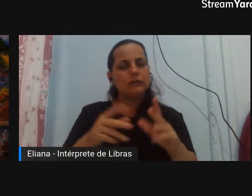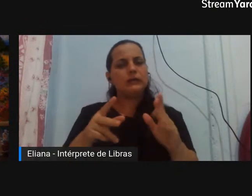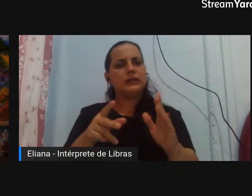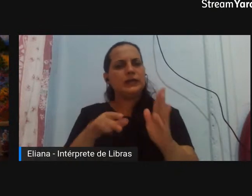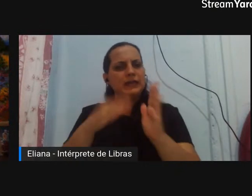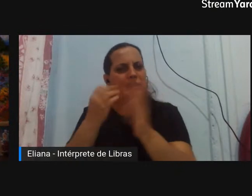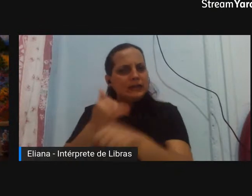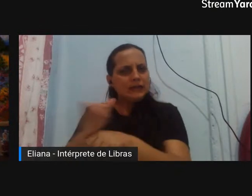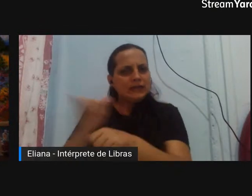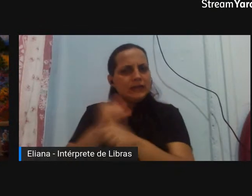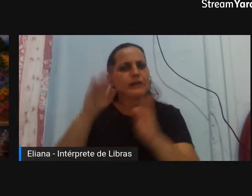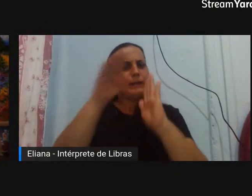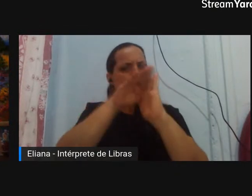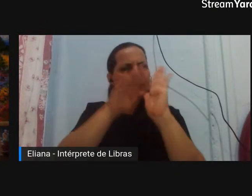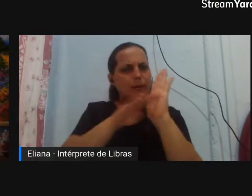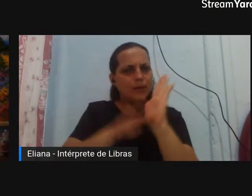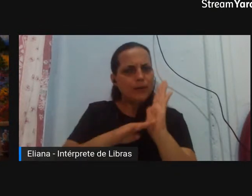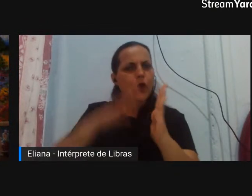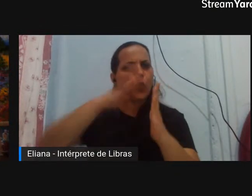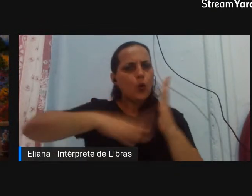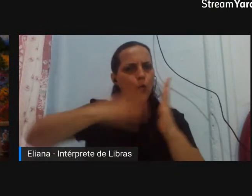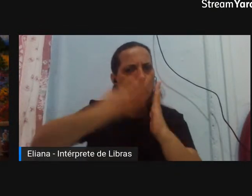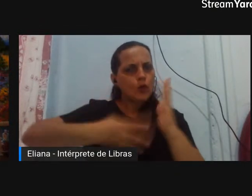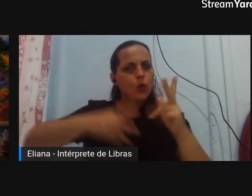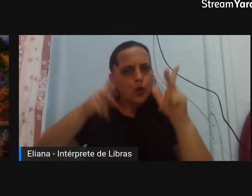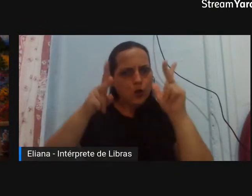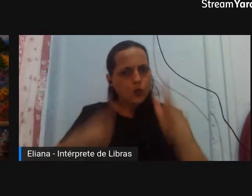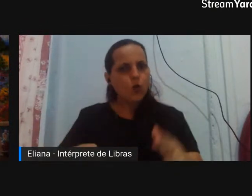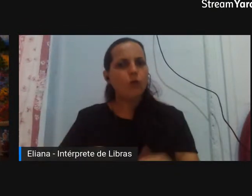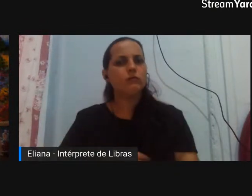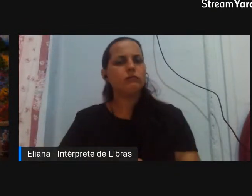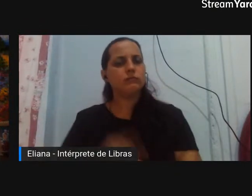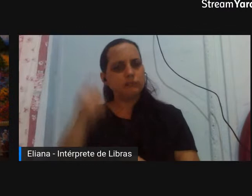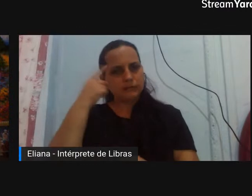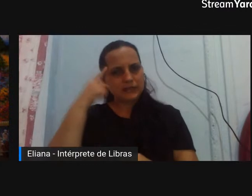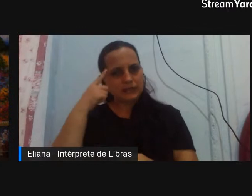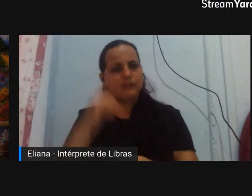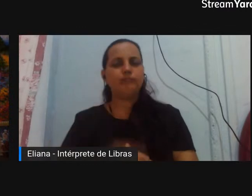que anteveja essas três faces.